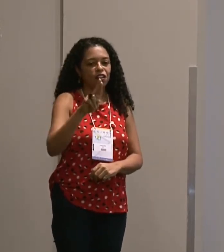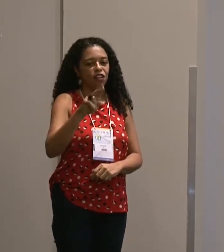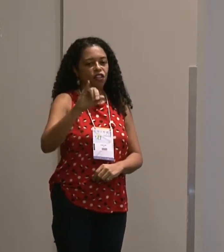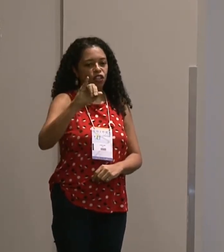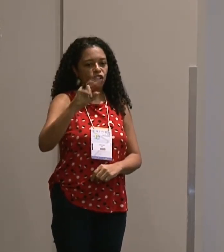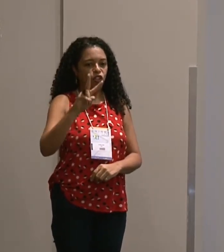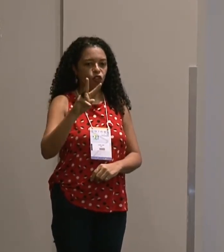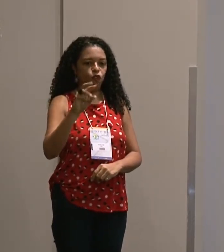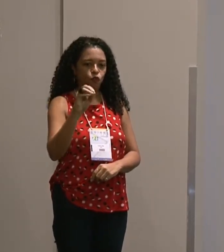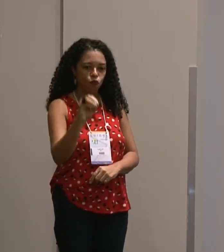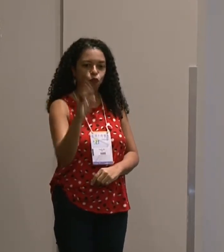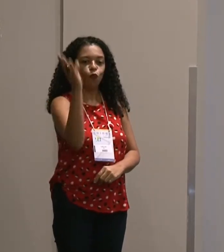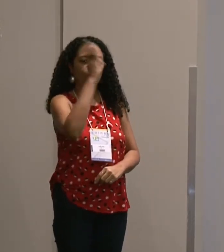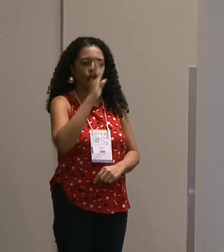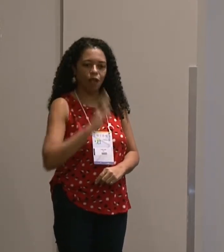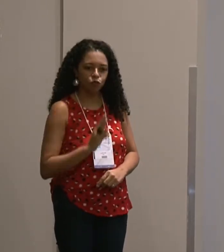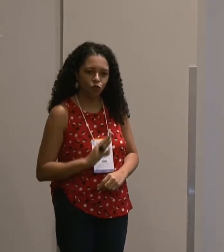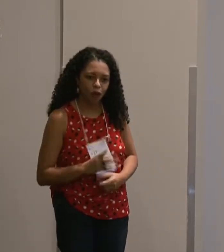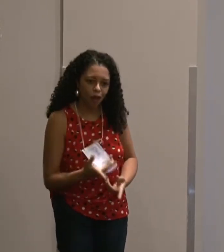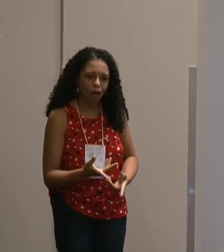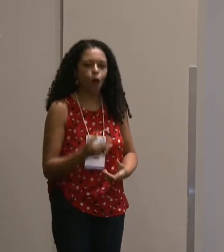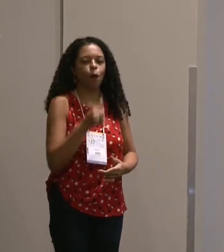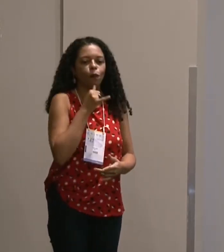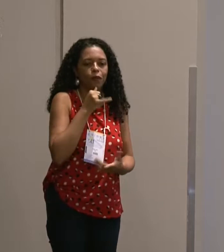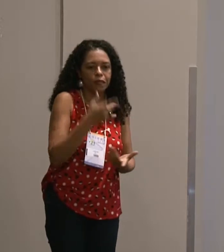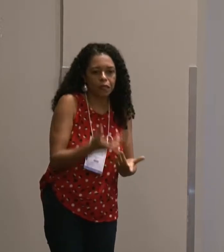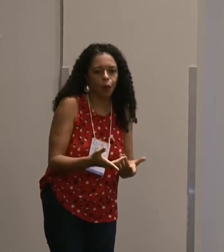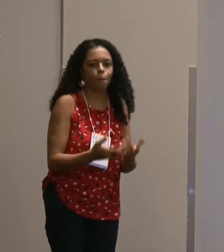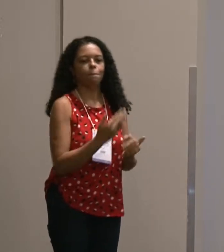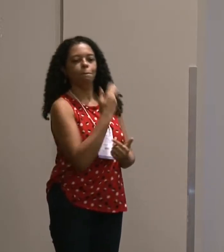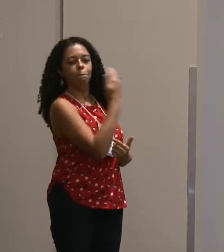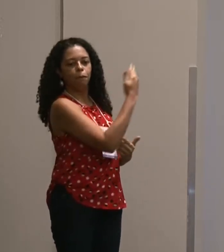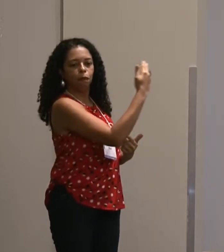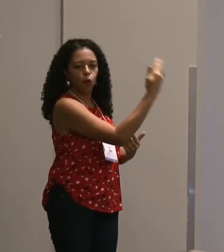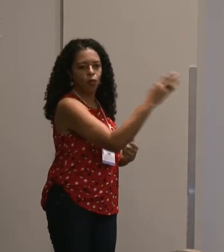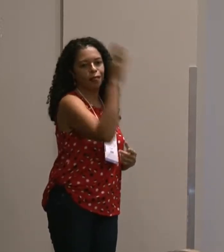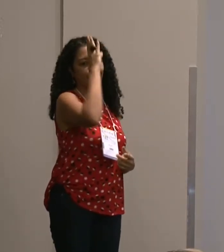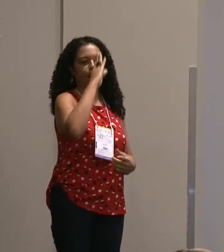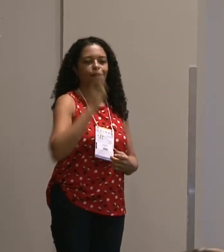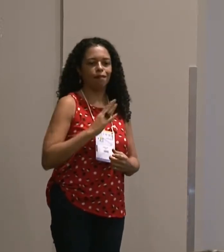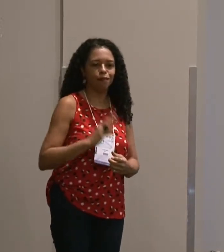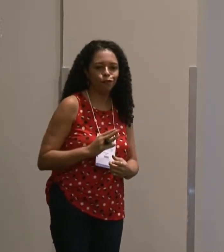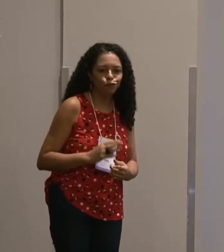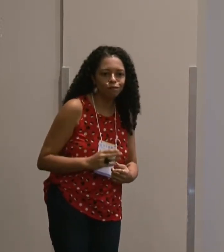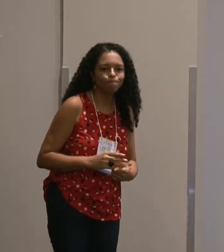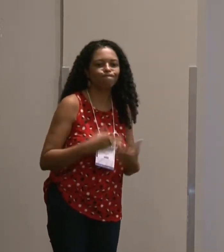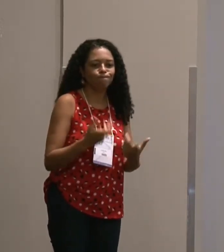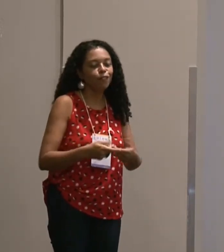E também nos arquivos, do arquivo nacional, na Biblioteca Nacional.